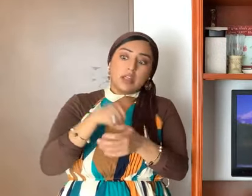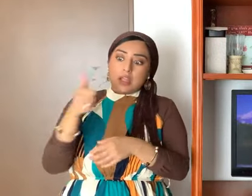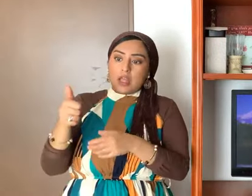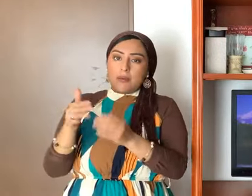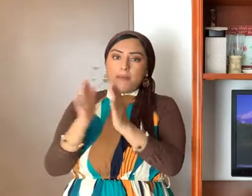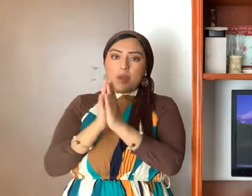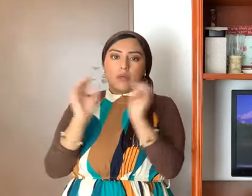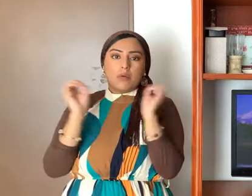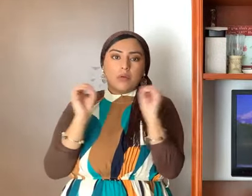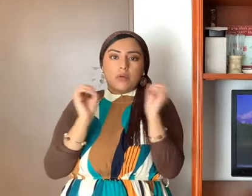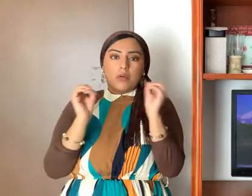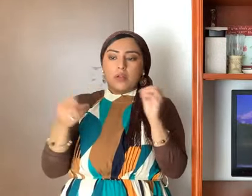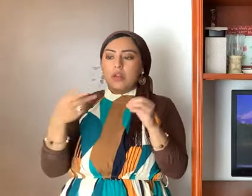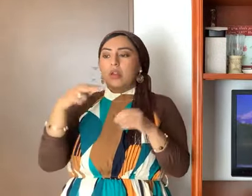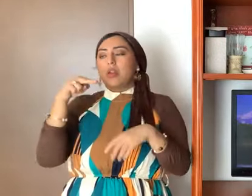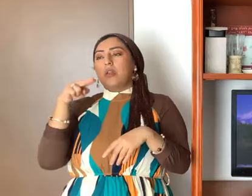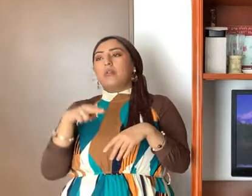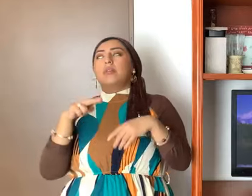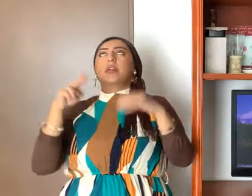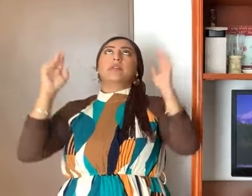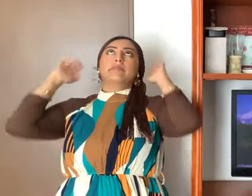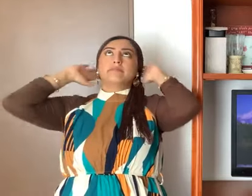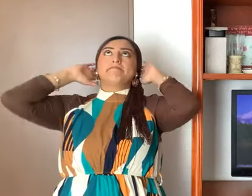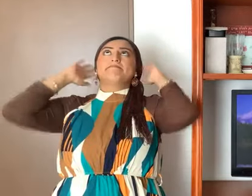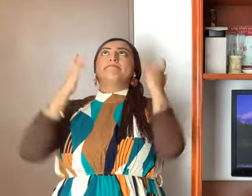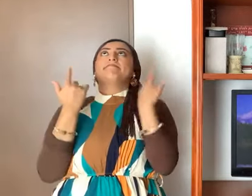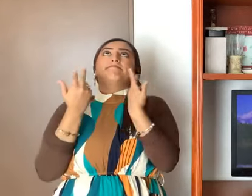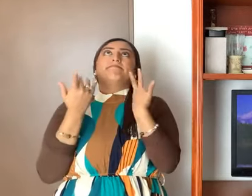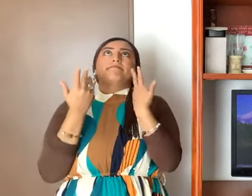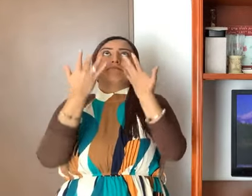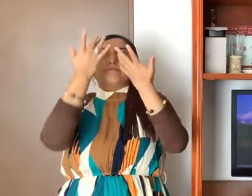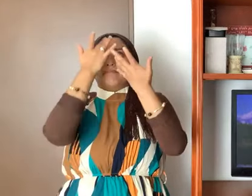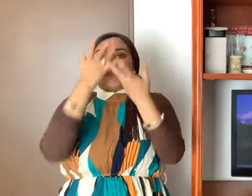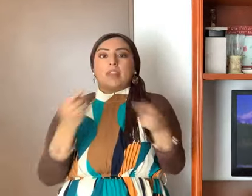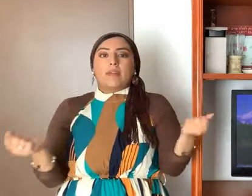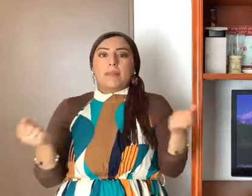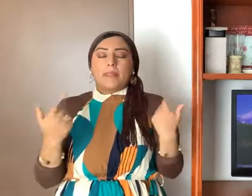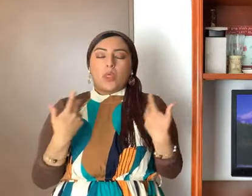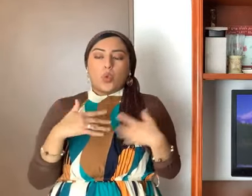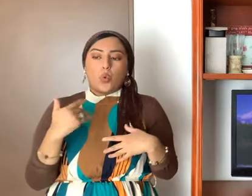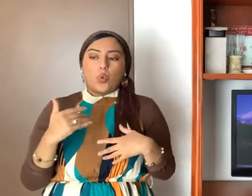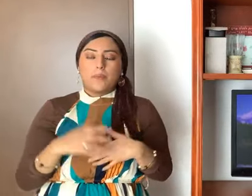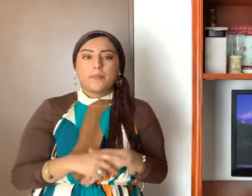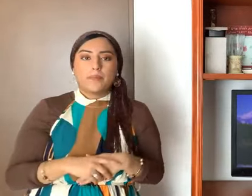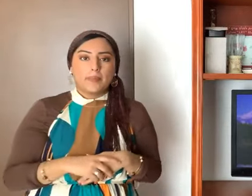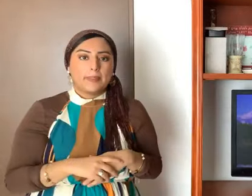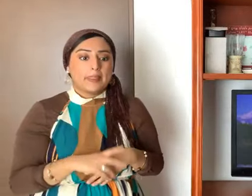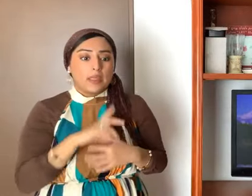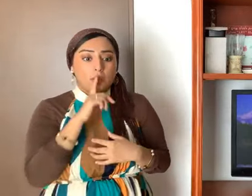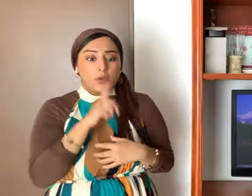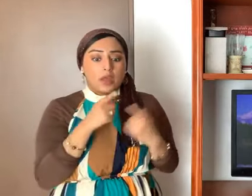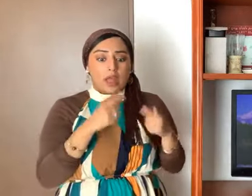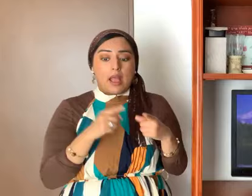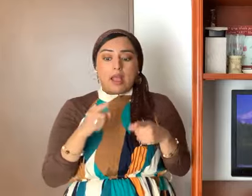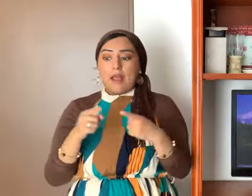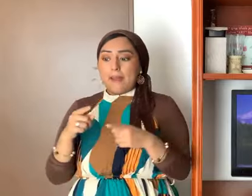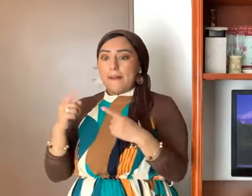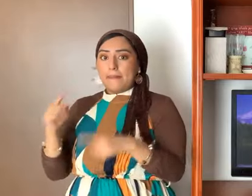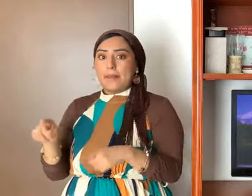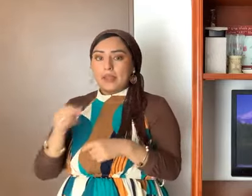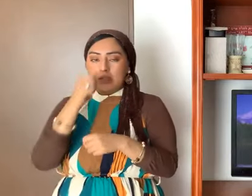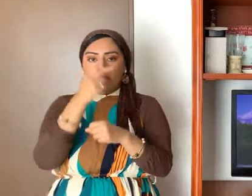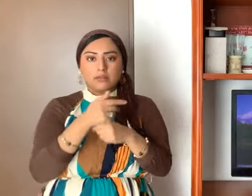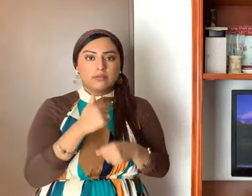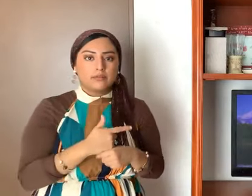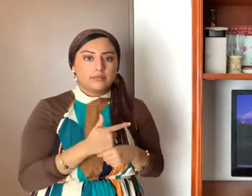no oran, sino que se recuestan en su cama a esperar la sanidad. ¡Qué terrible! Pero es así, amados,